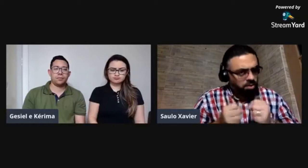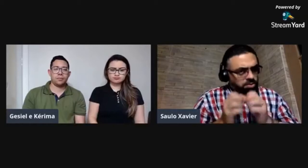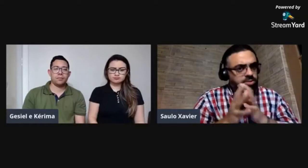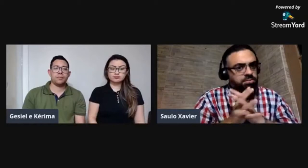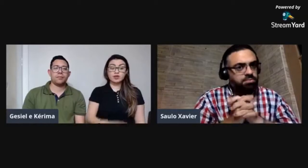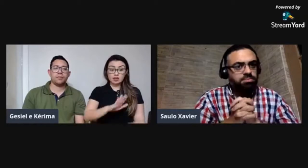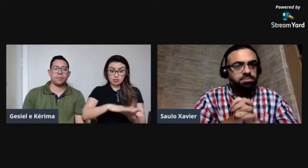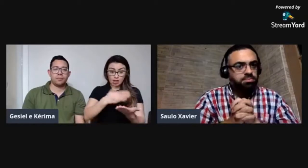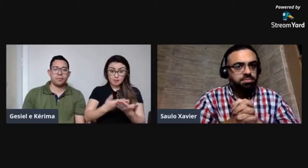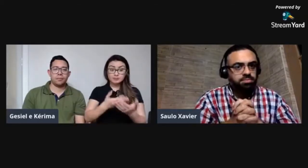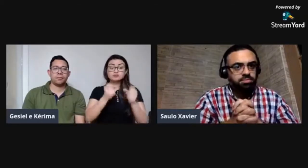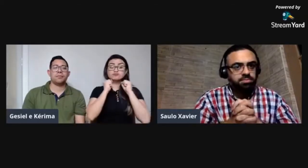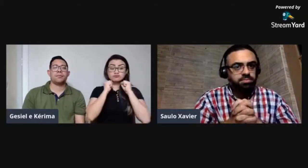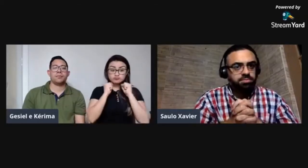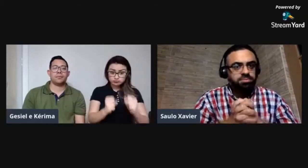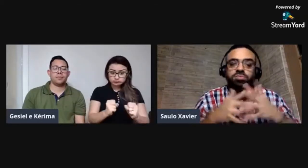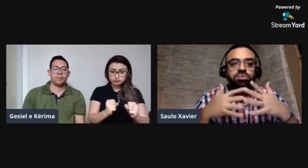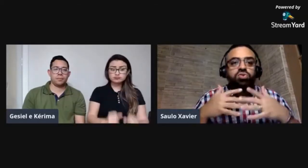Intérprete pode.